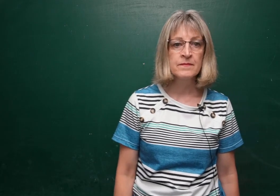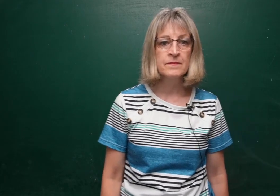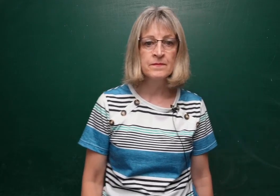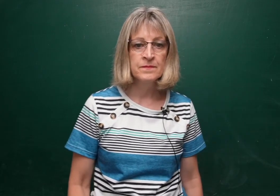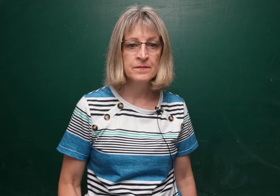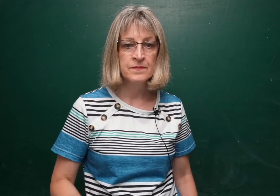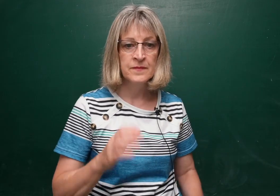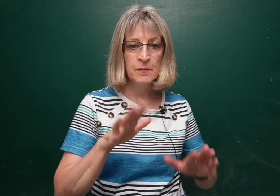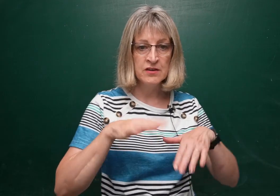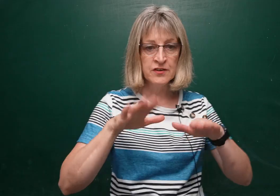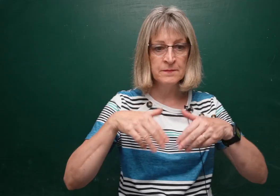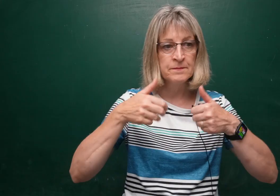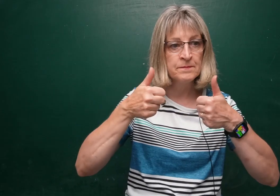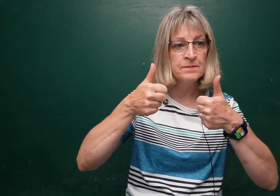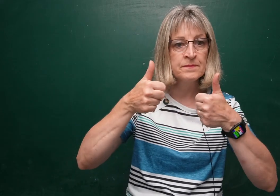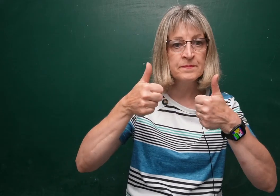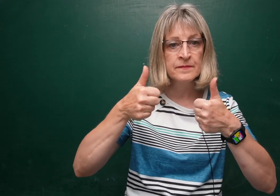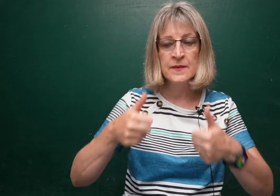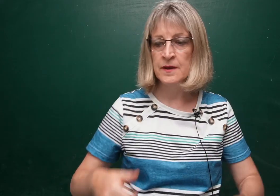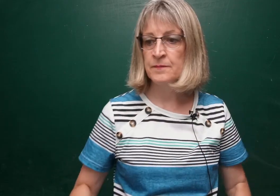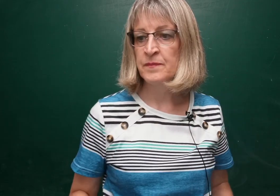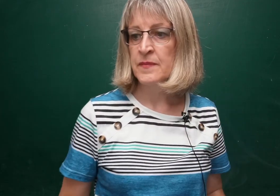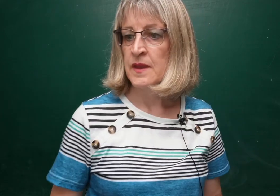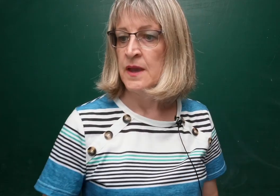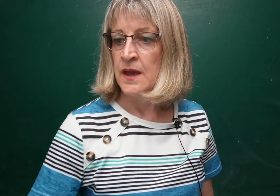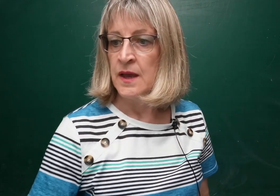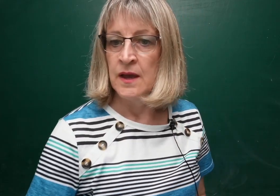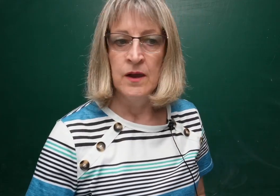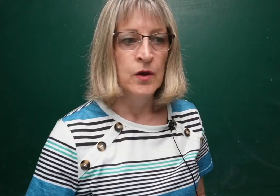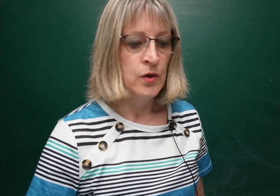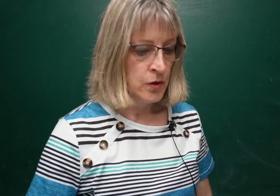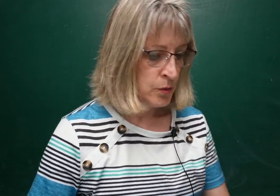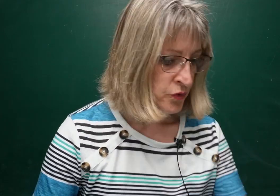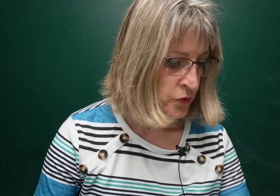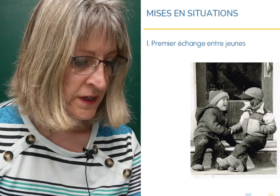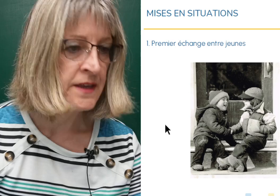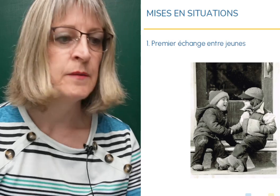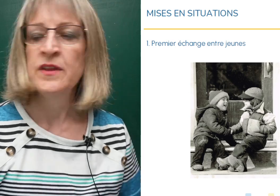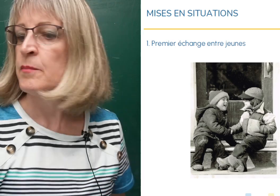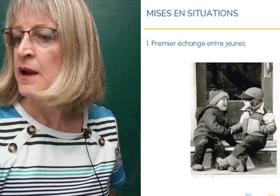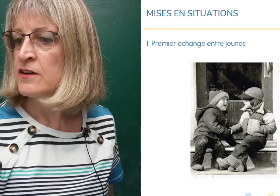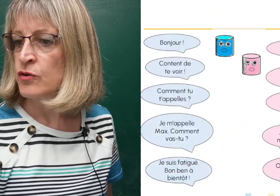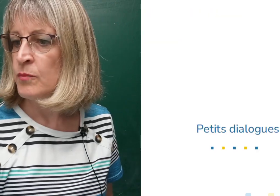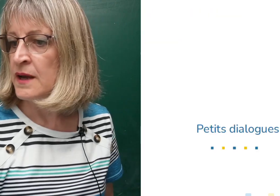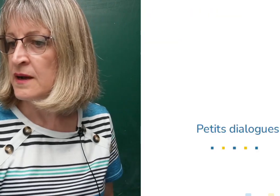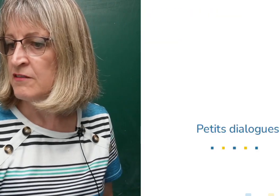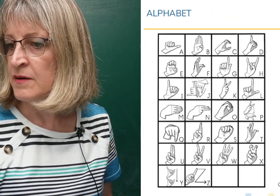Ça marche? Pour ceux qui étaient peut-être pas là, je remets hein,